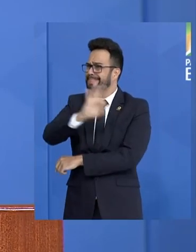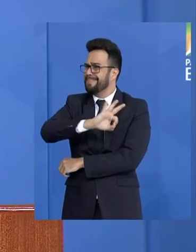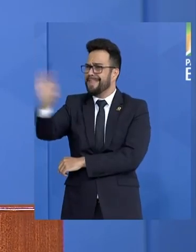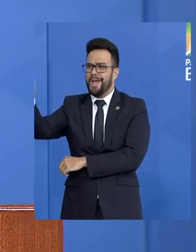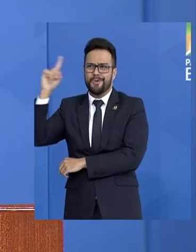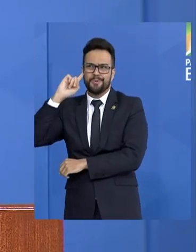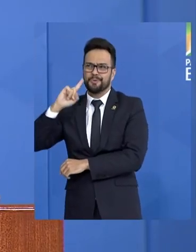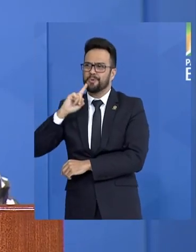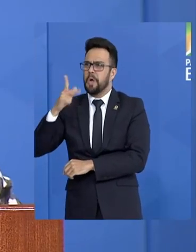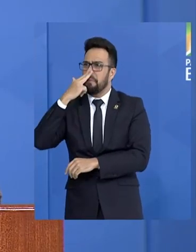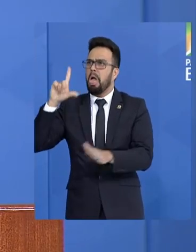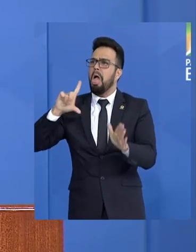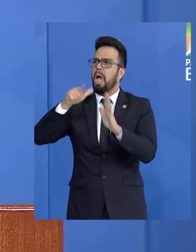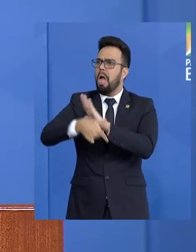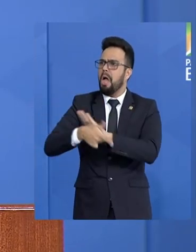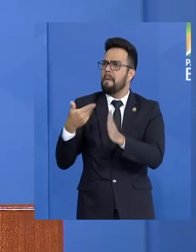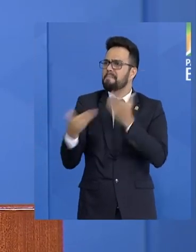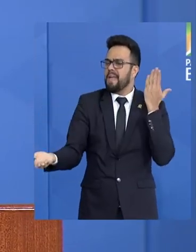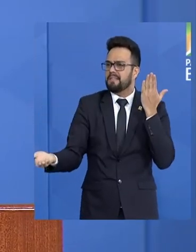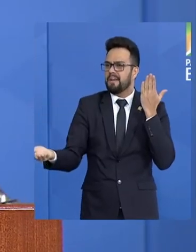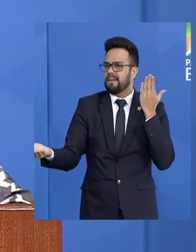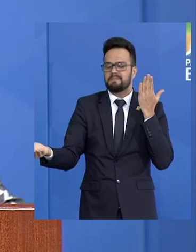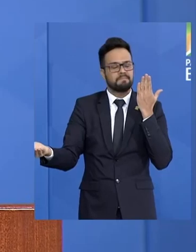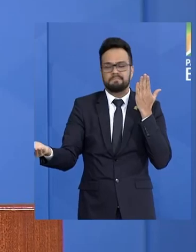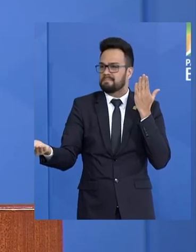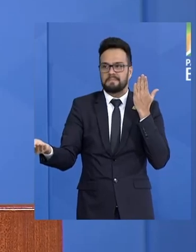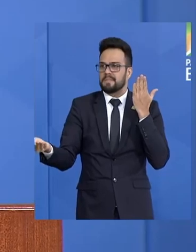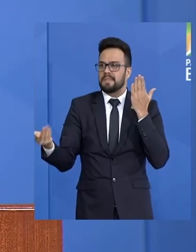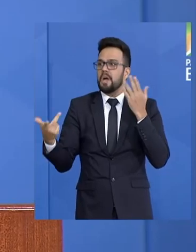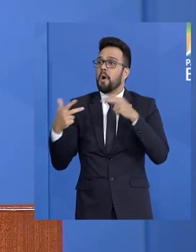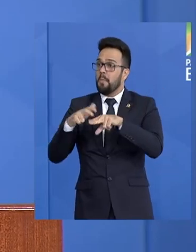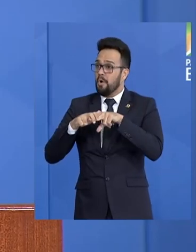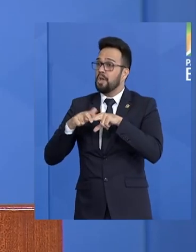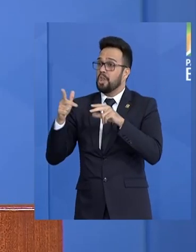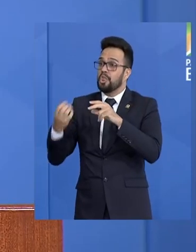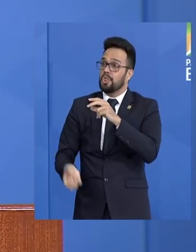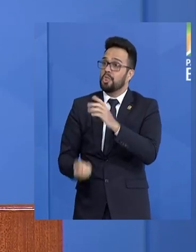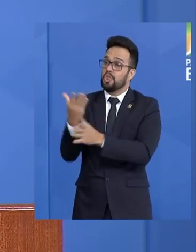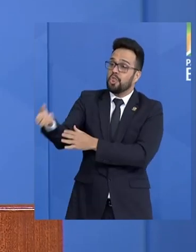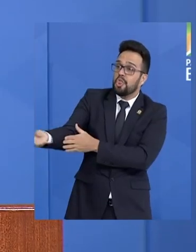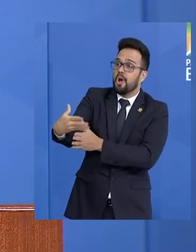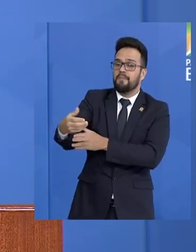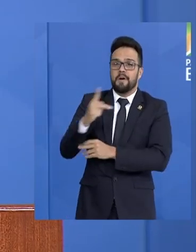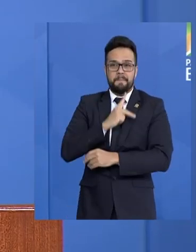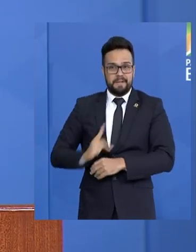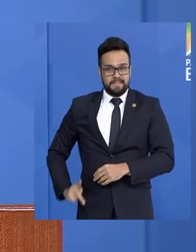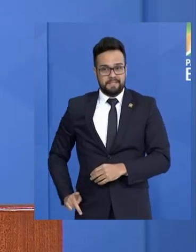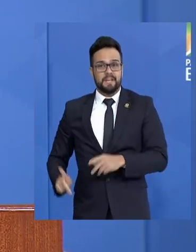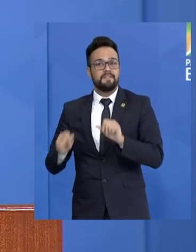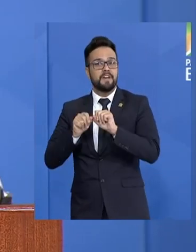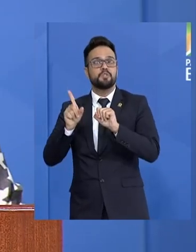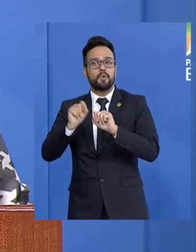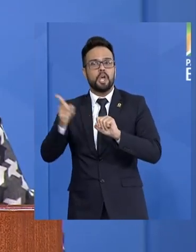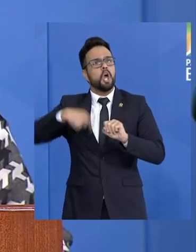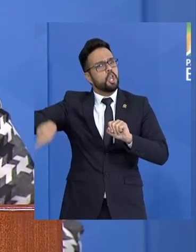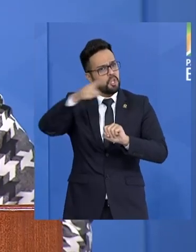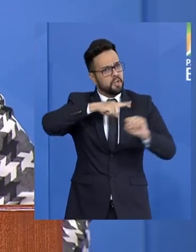ficará para trás. E uma das outras ordens que o nosso presidente nos deu, vamos buscar